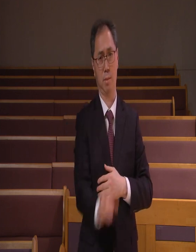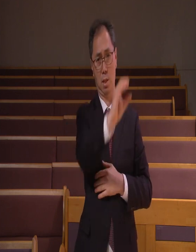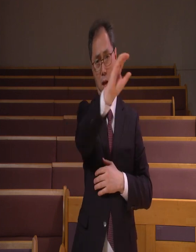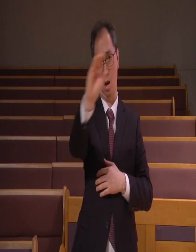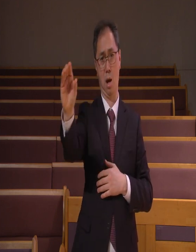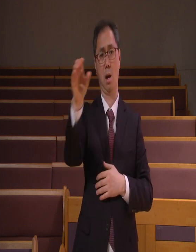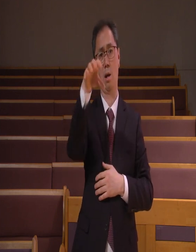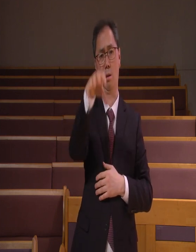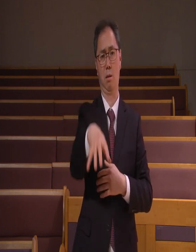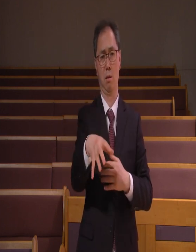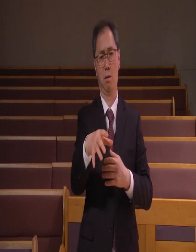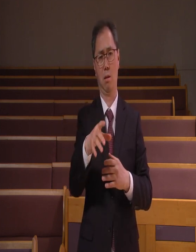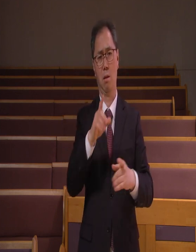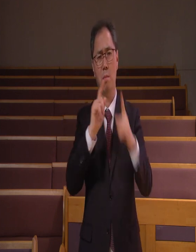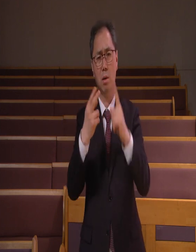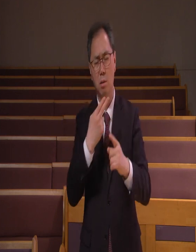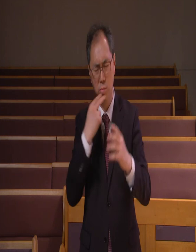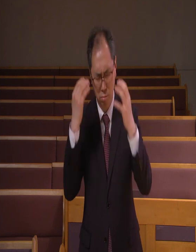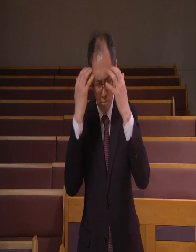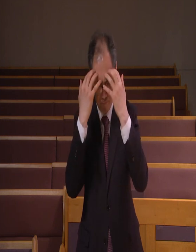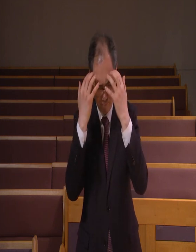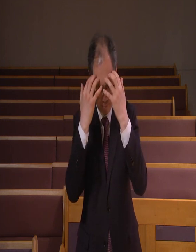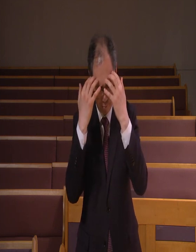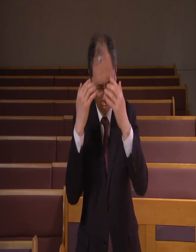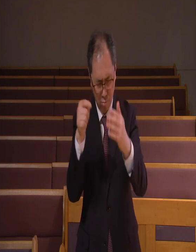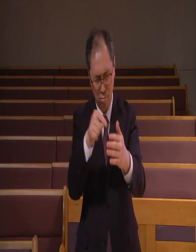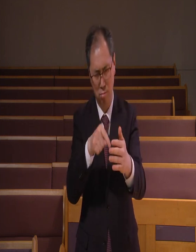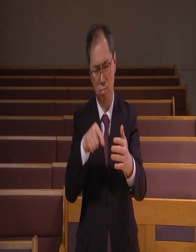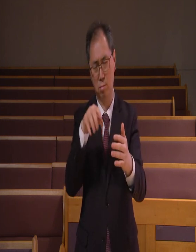십자가에서 말할 수 없는 고통 속에